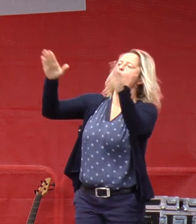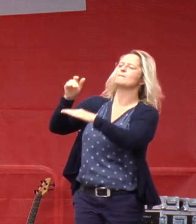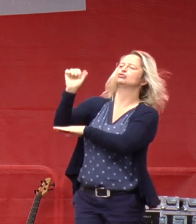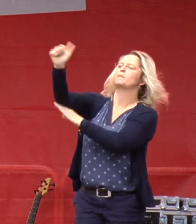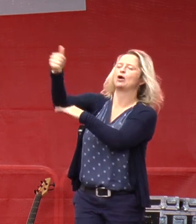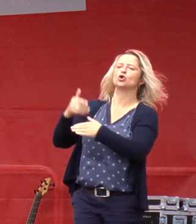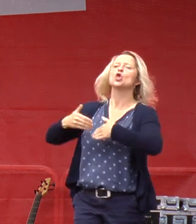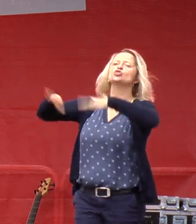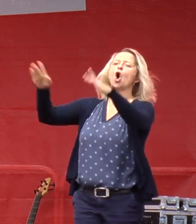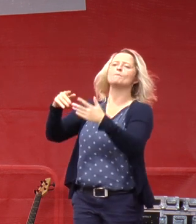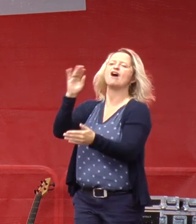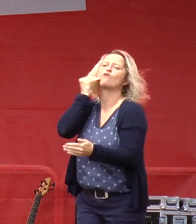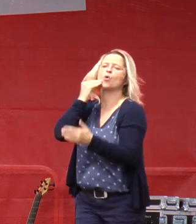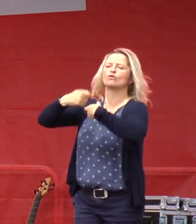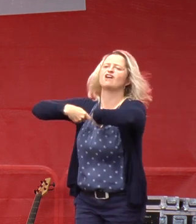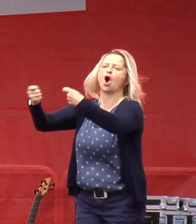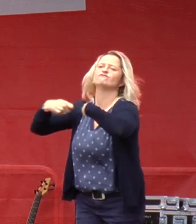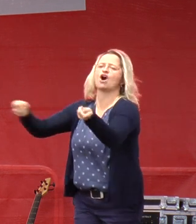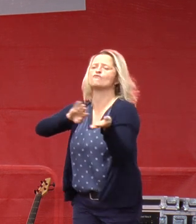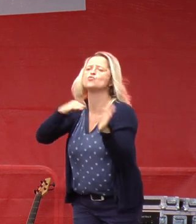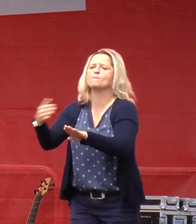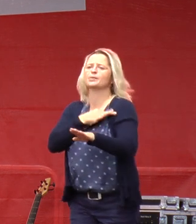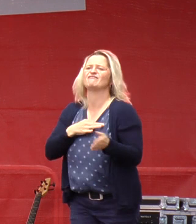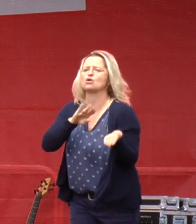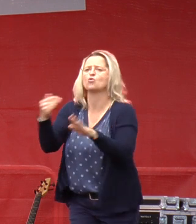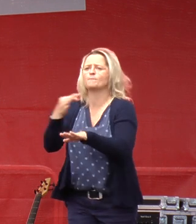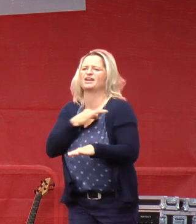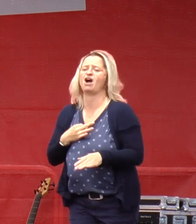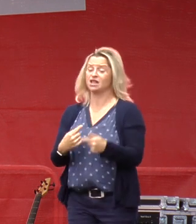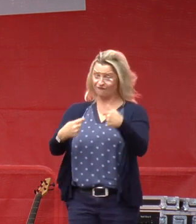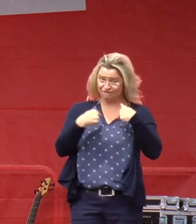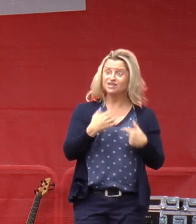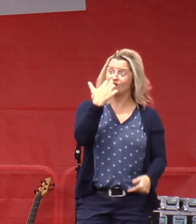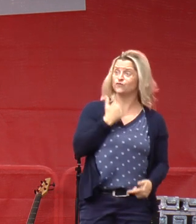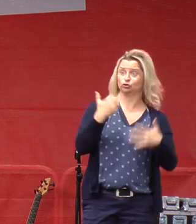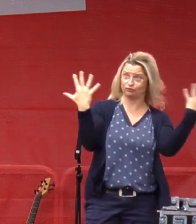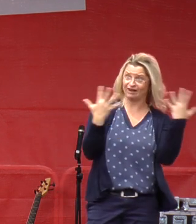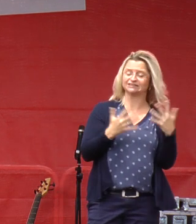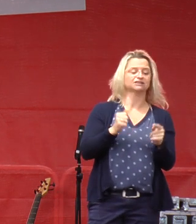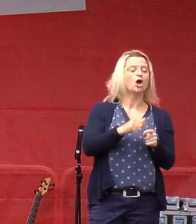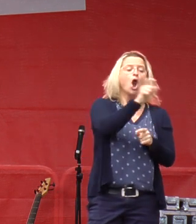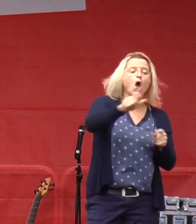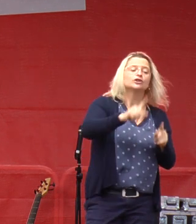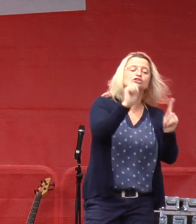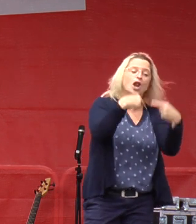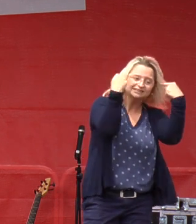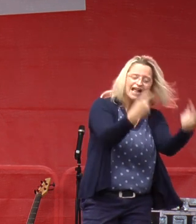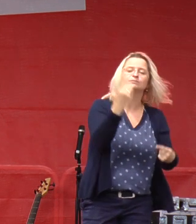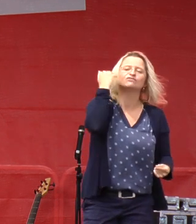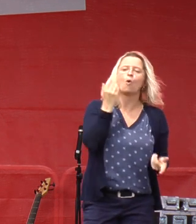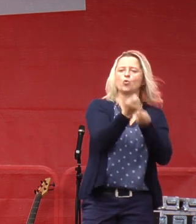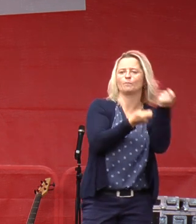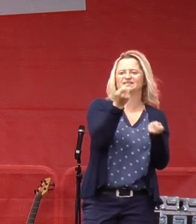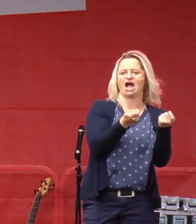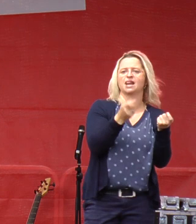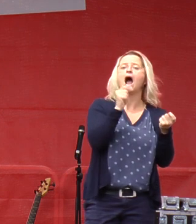mit Wohnraum, ja? Wir als Linke sagen ganz klar, wir wollen, dass es mehr bezahlbaren Wohnraum gibt. Wir wollen aber nicht